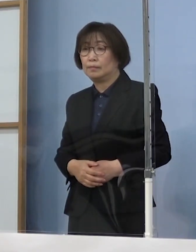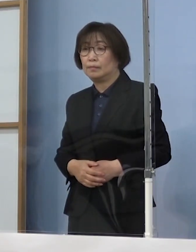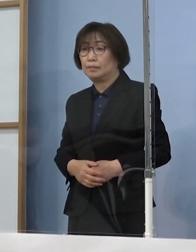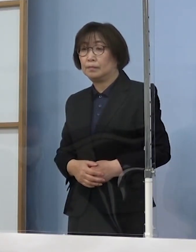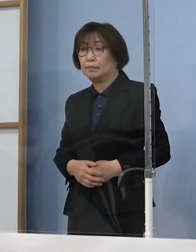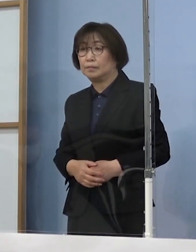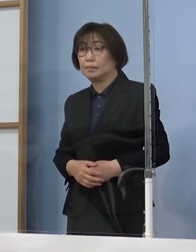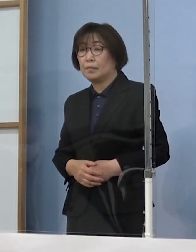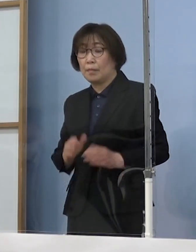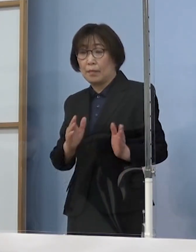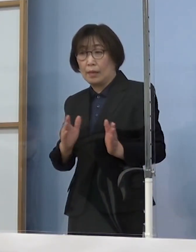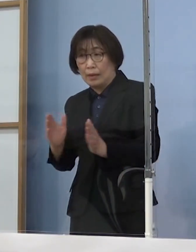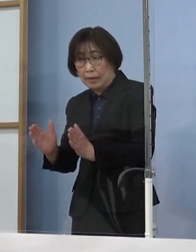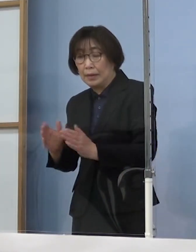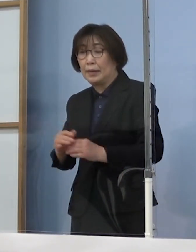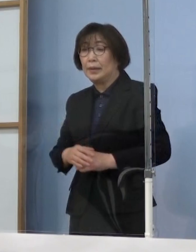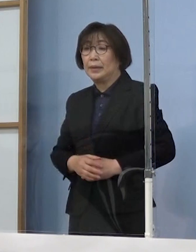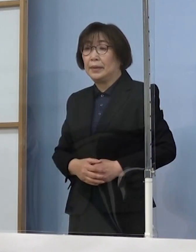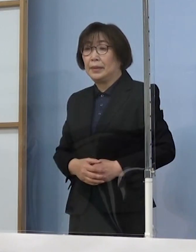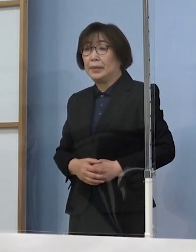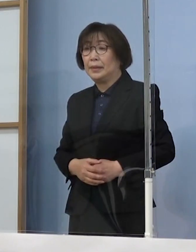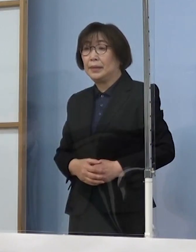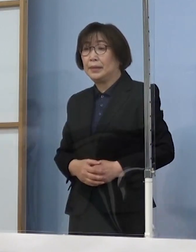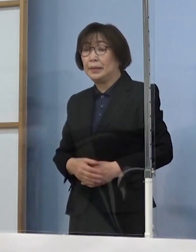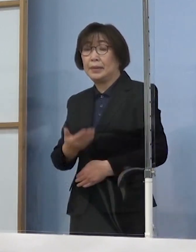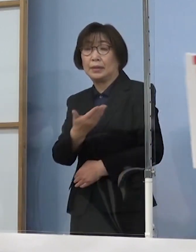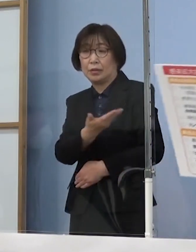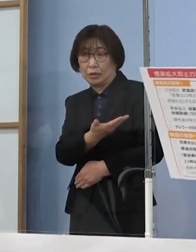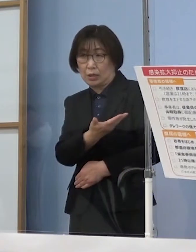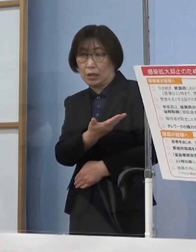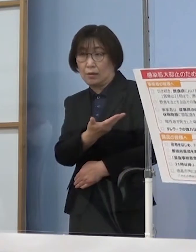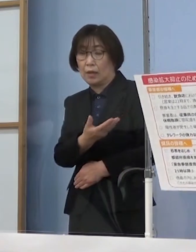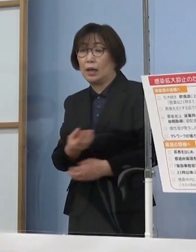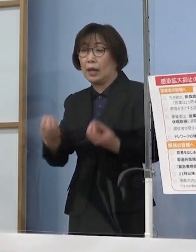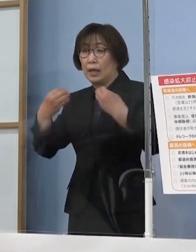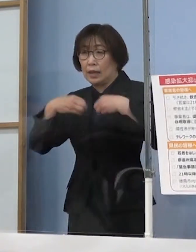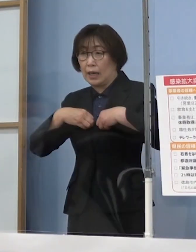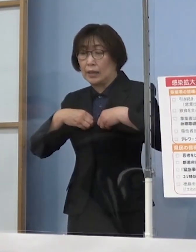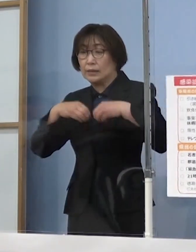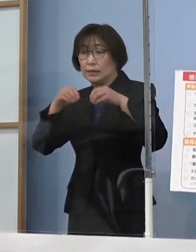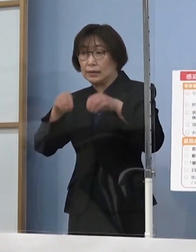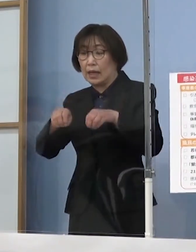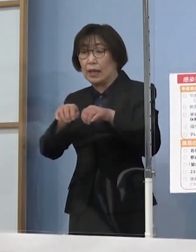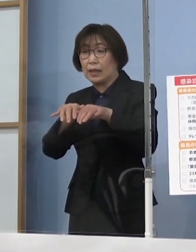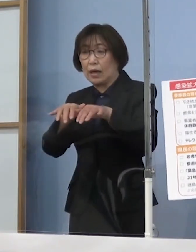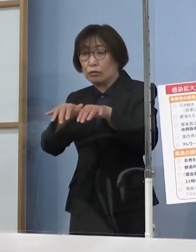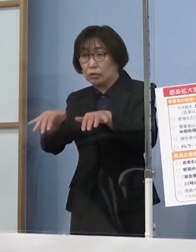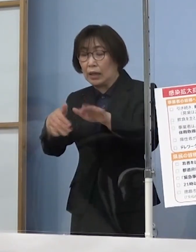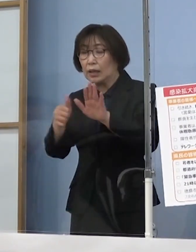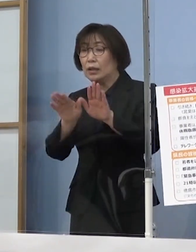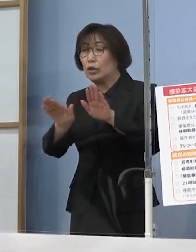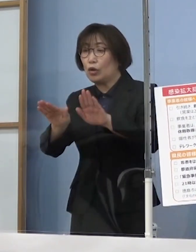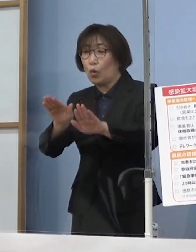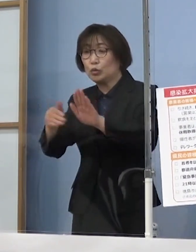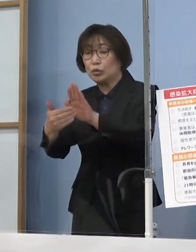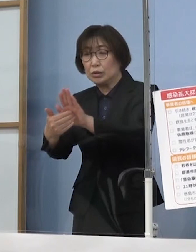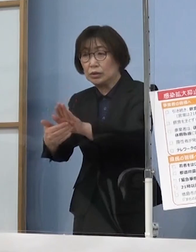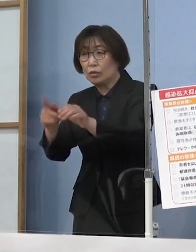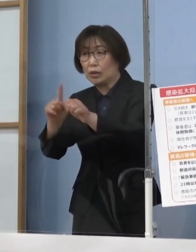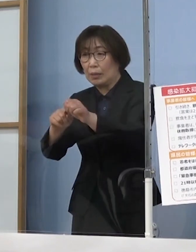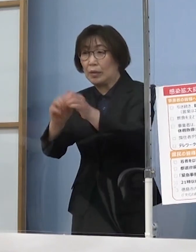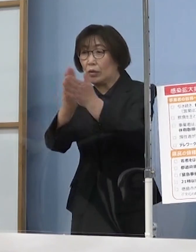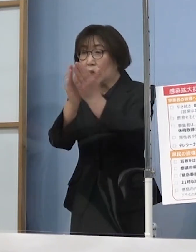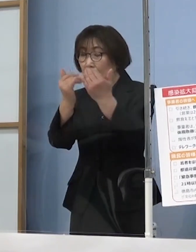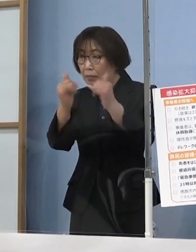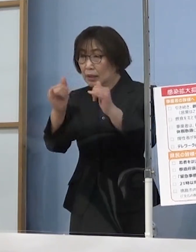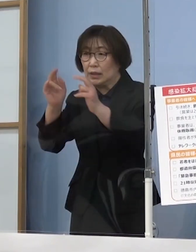またさらにはということで、こちらは感染拡大抑止のための、今度は県民また事業者の